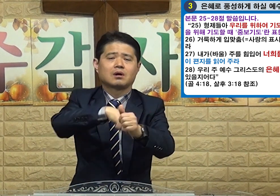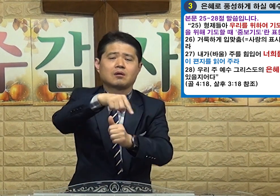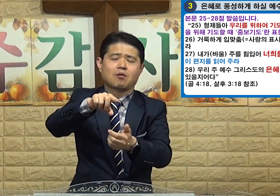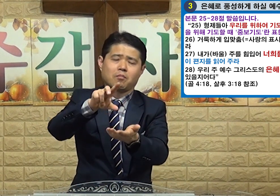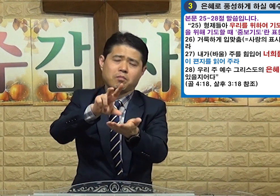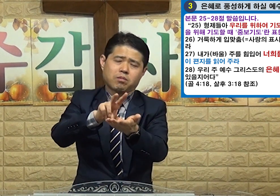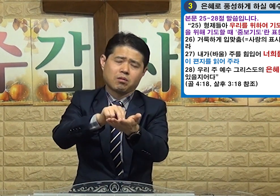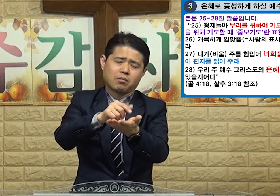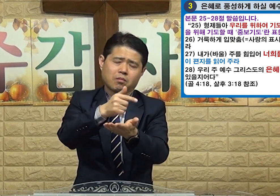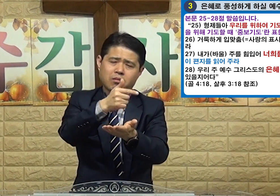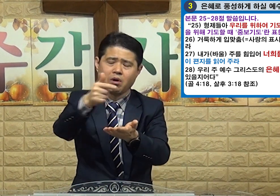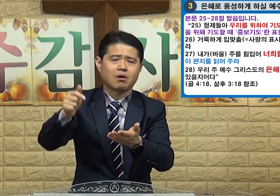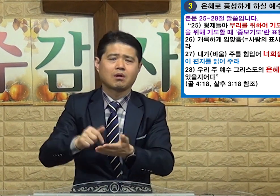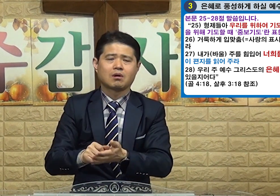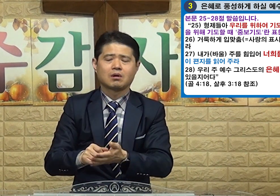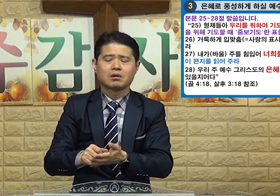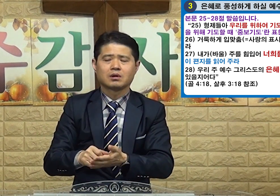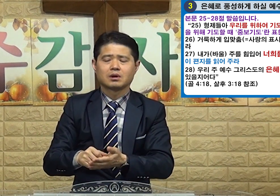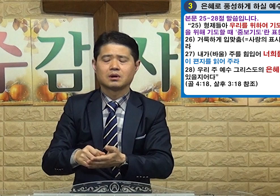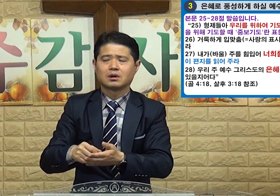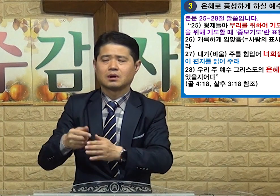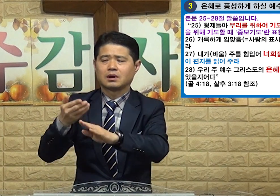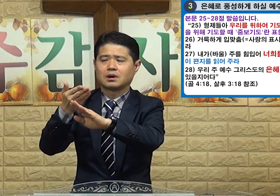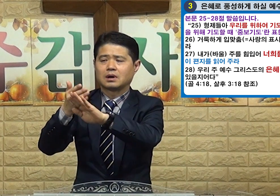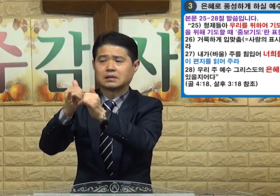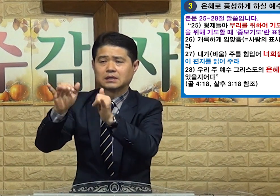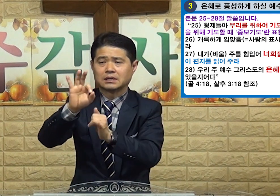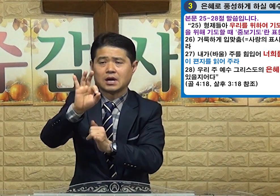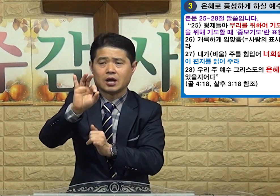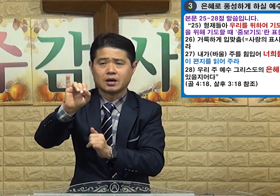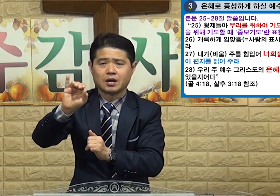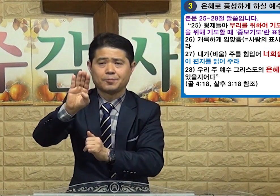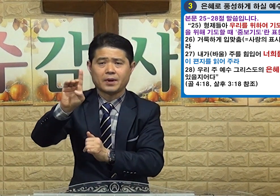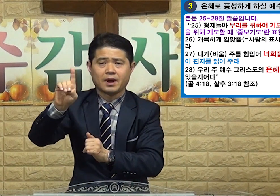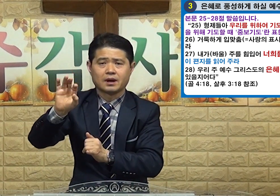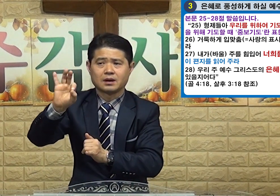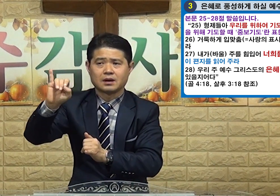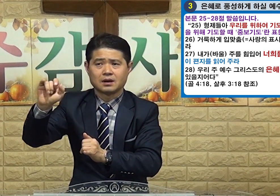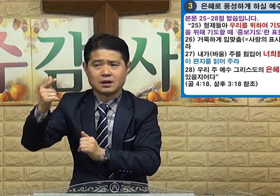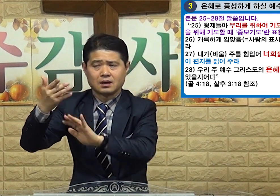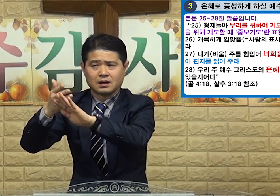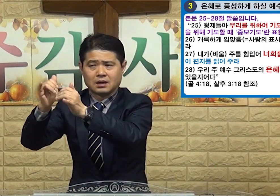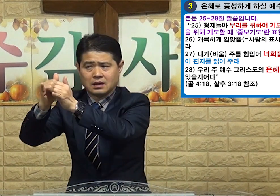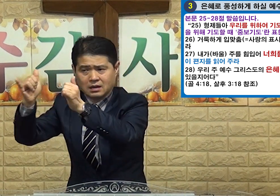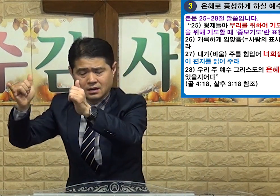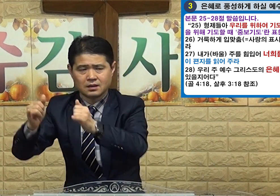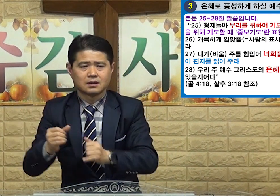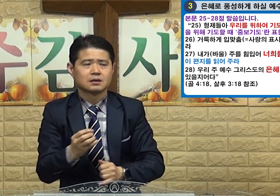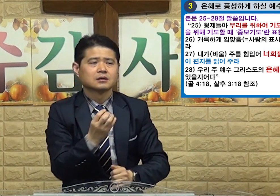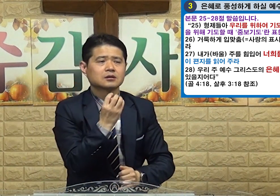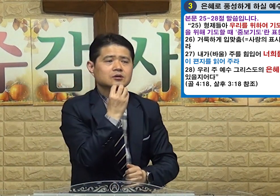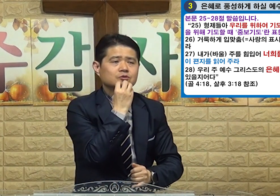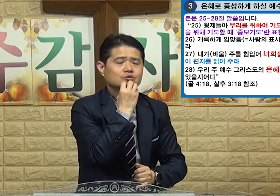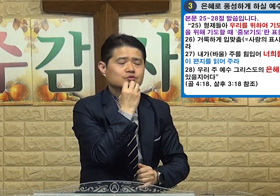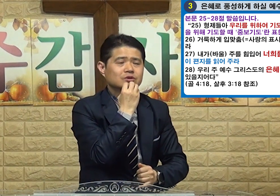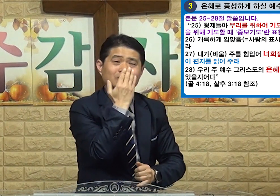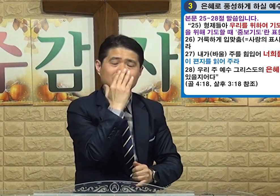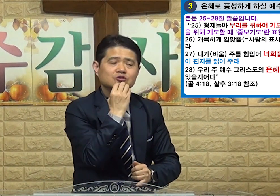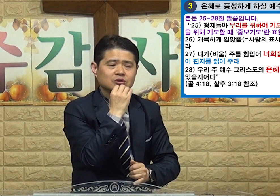이 교회에 문제가 많았습니다. 다른 사람들은 이 이방인